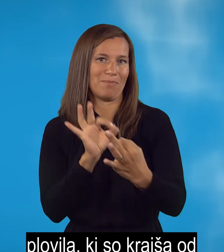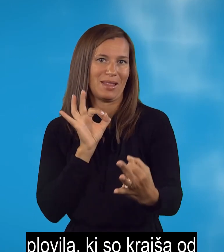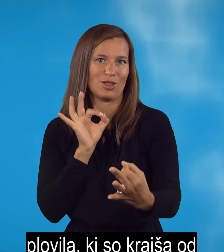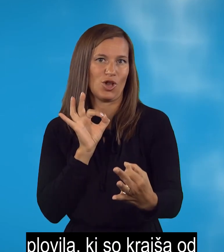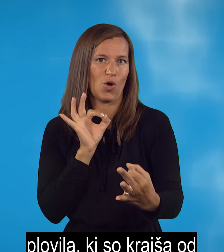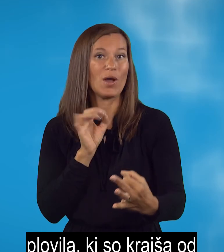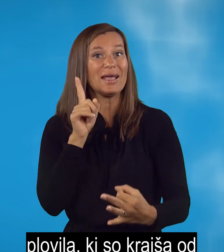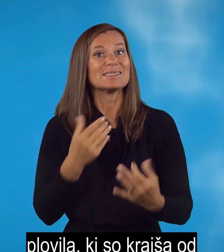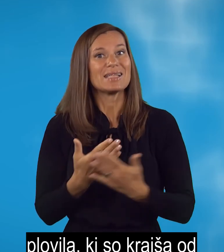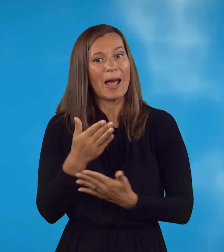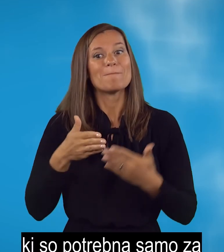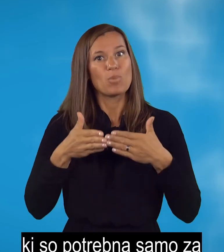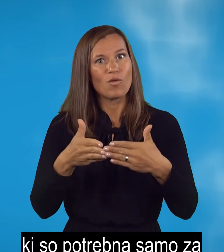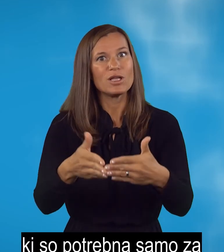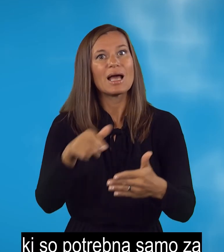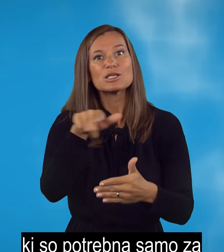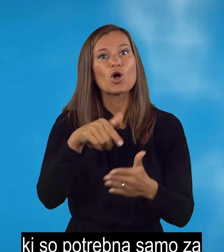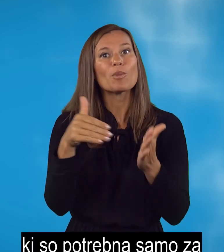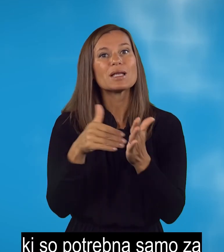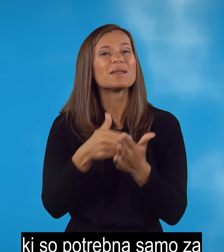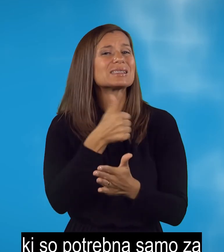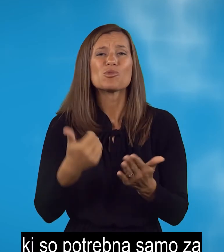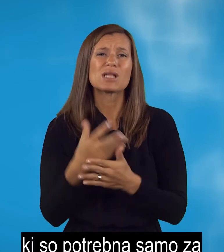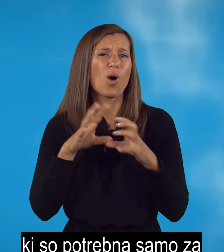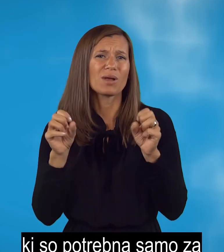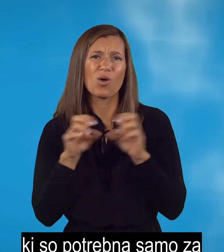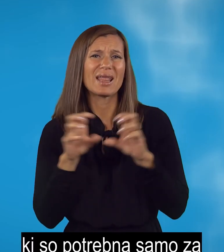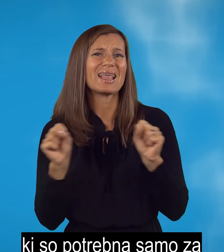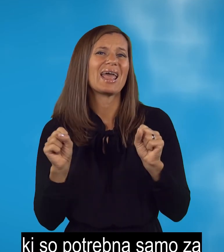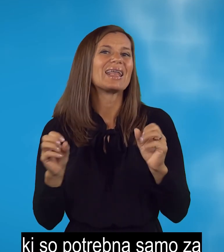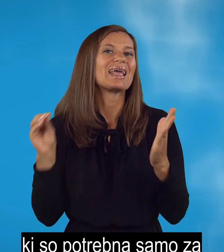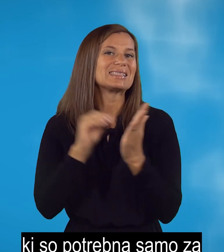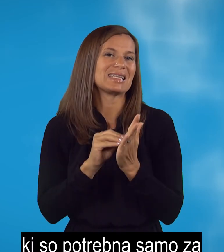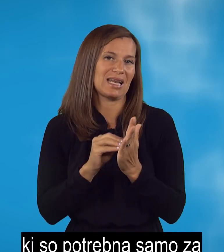ter za plovila, ki so potrebna samo za opravljanje registrirane dejavnosti.